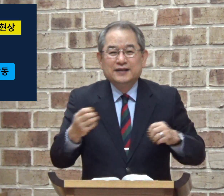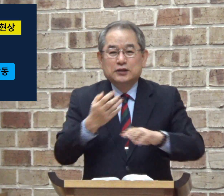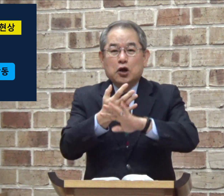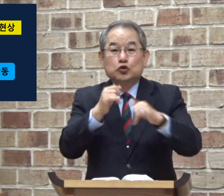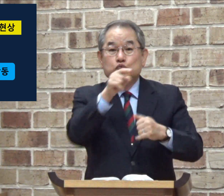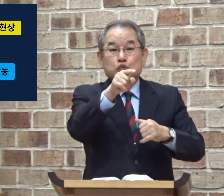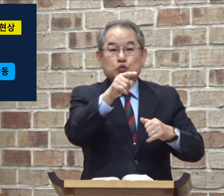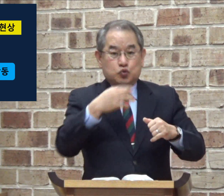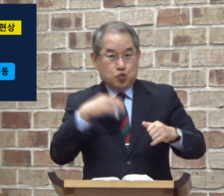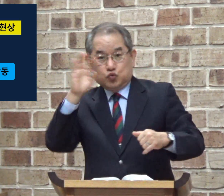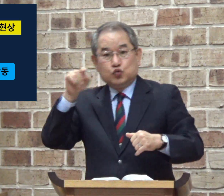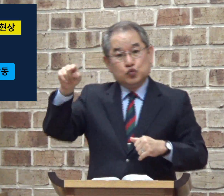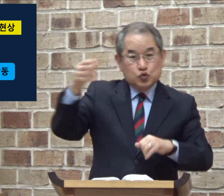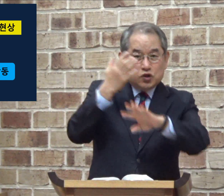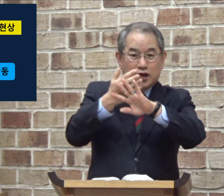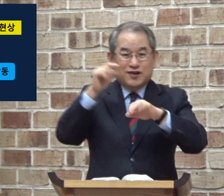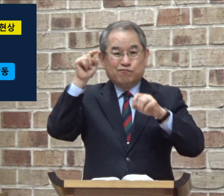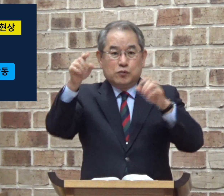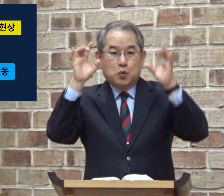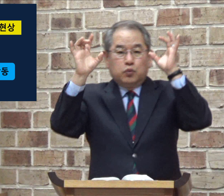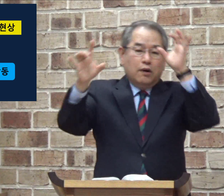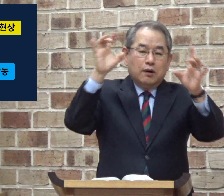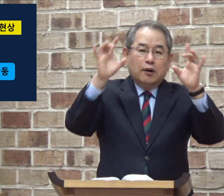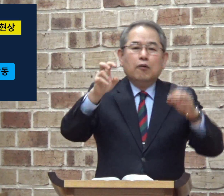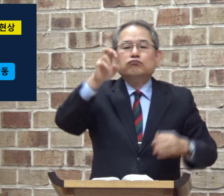내 책임이 아니다 라는 현상.